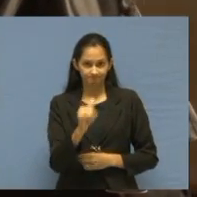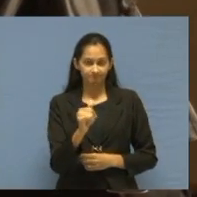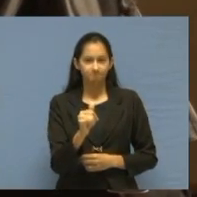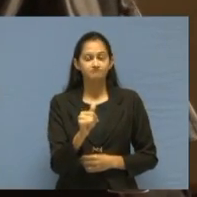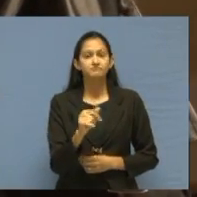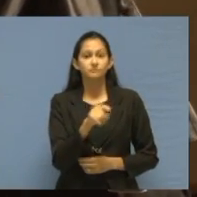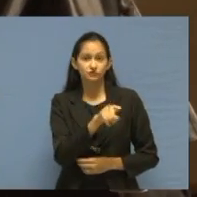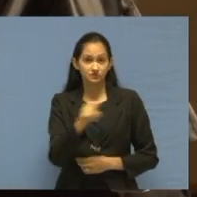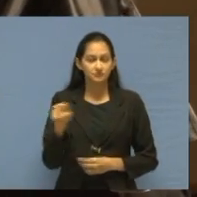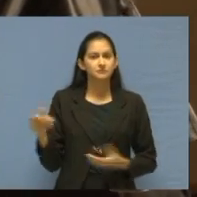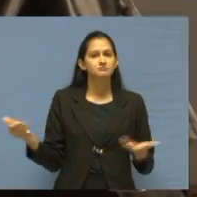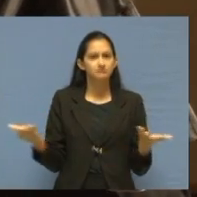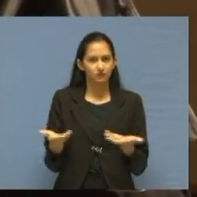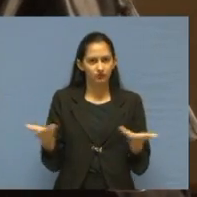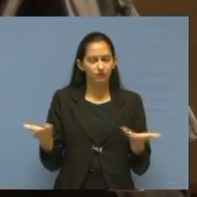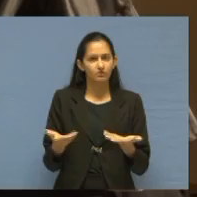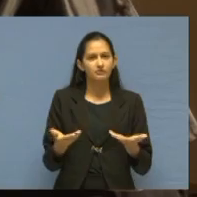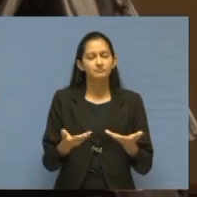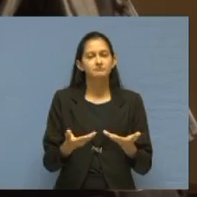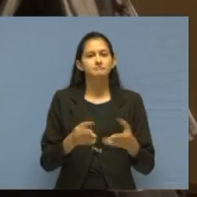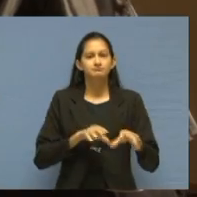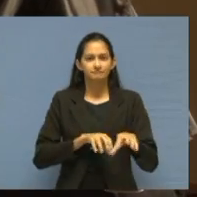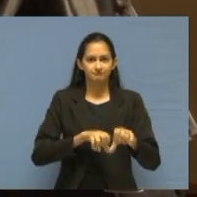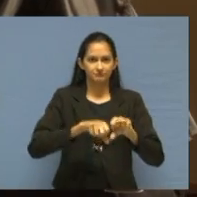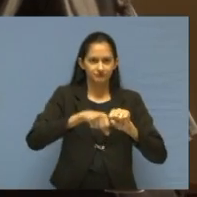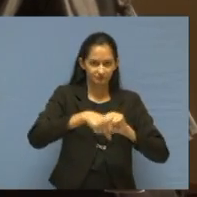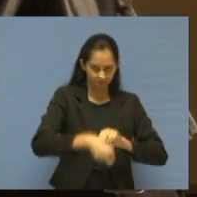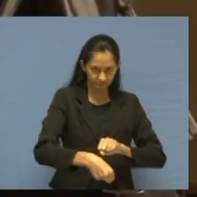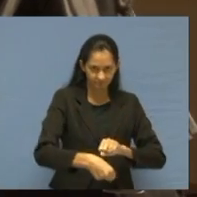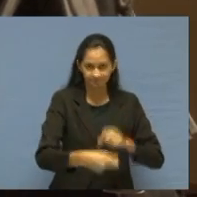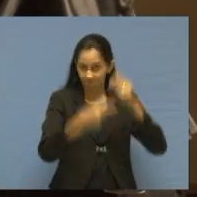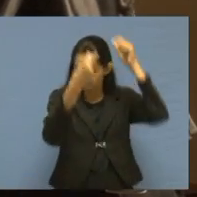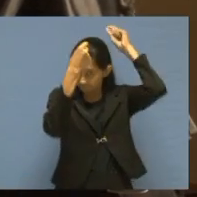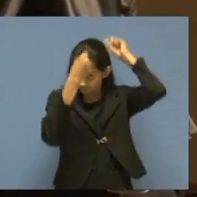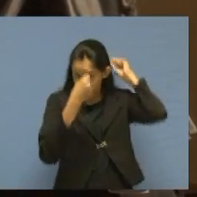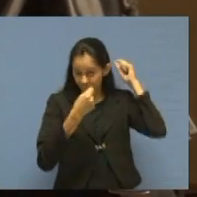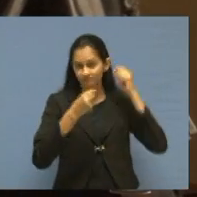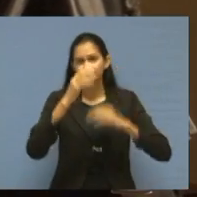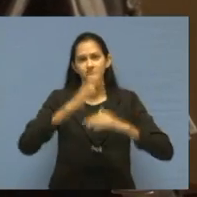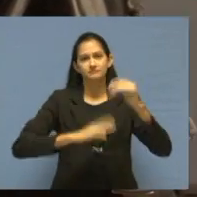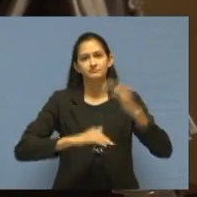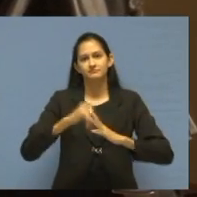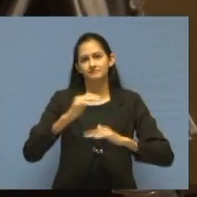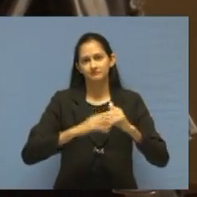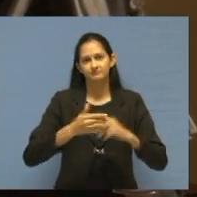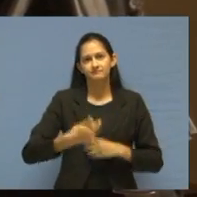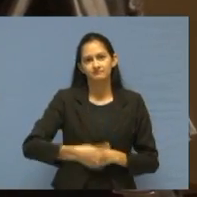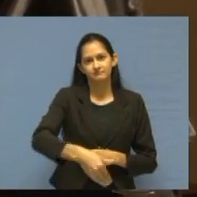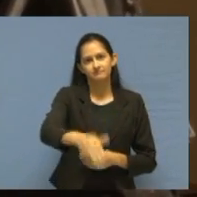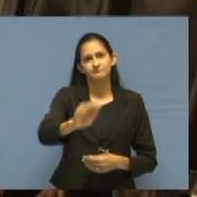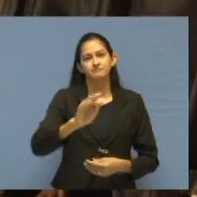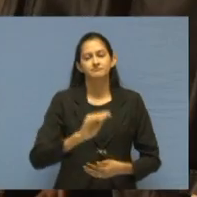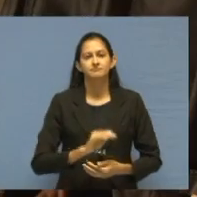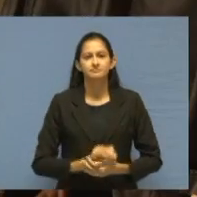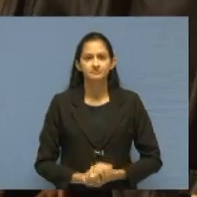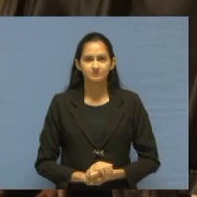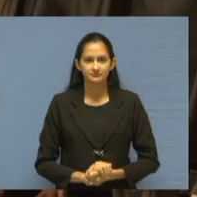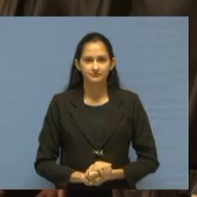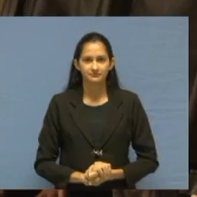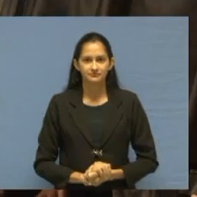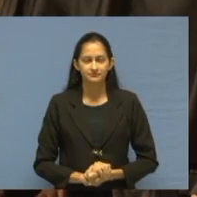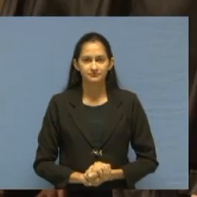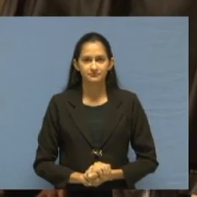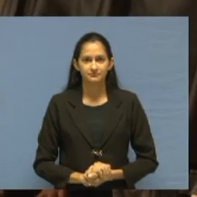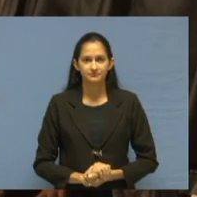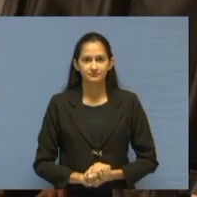grau a que fizeste jus e pelo qual, doravante, sereis chamados.